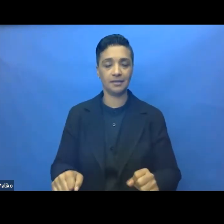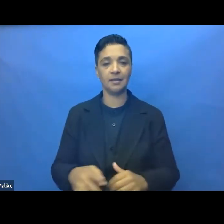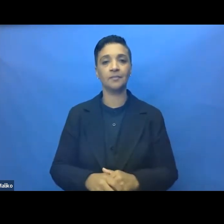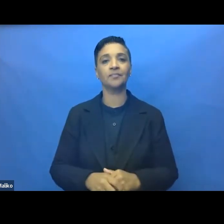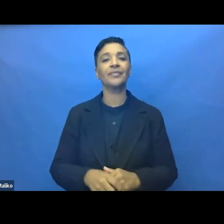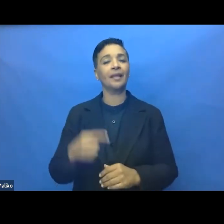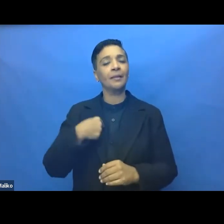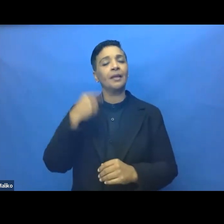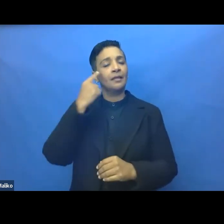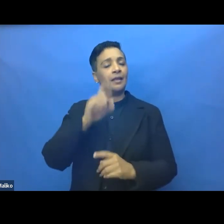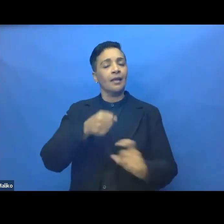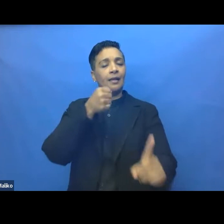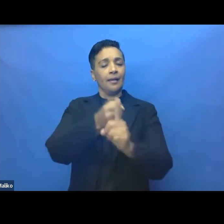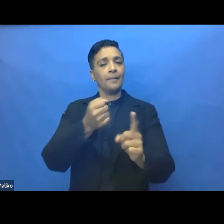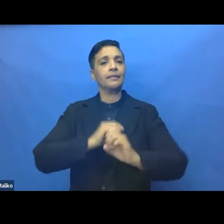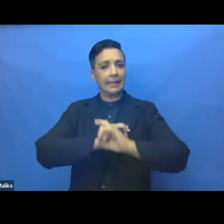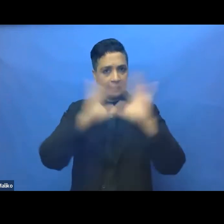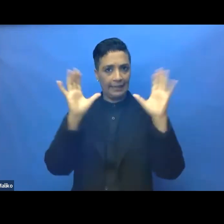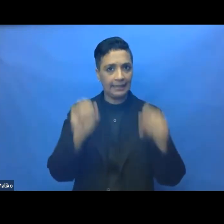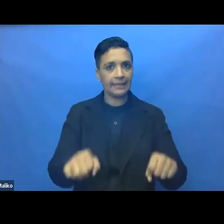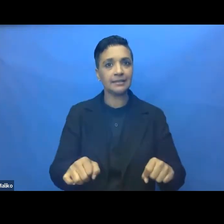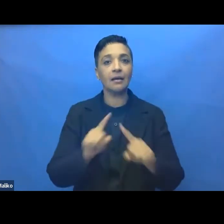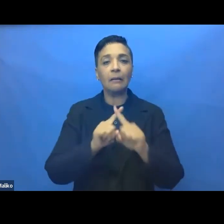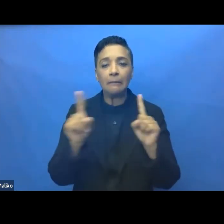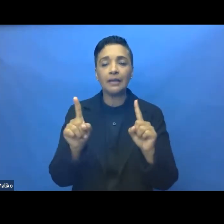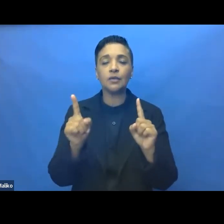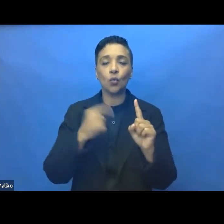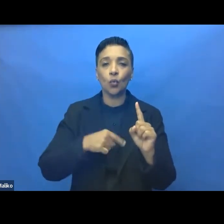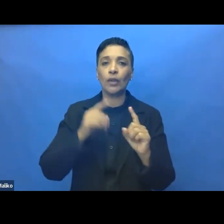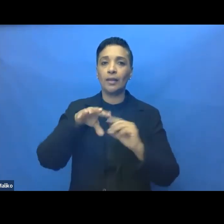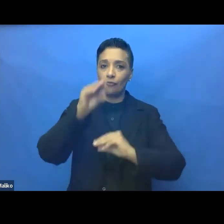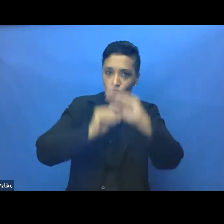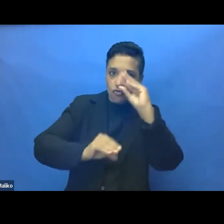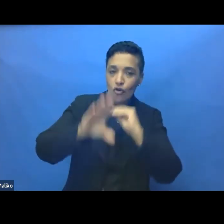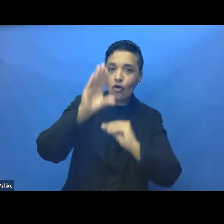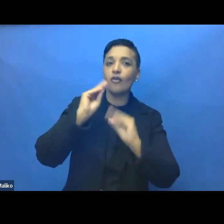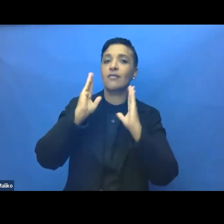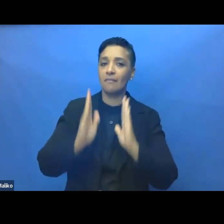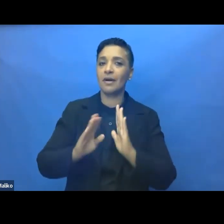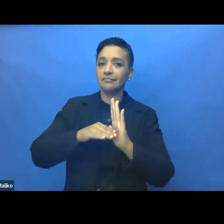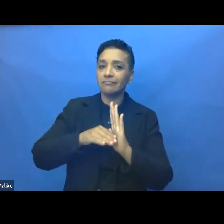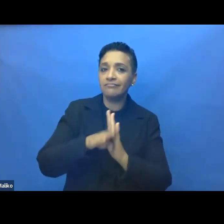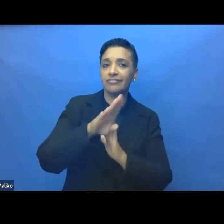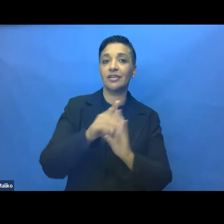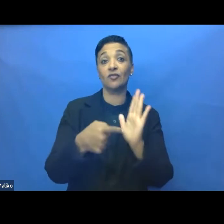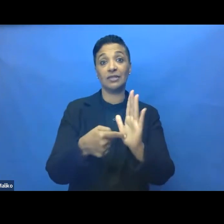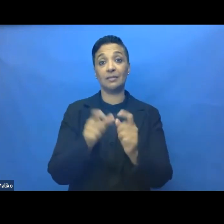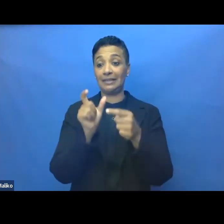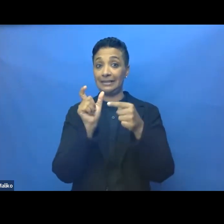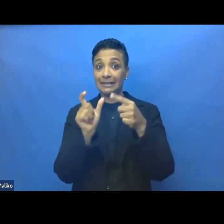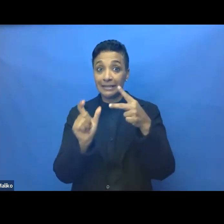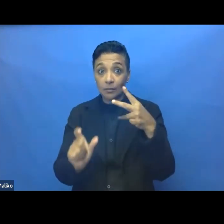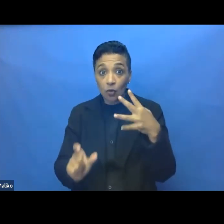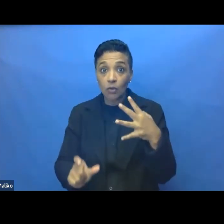et mondial. L'impact est clair, mais il y a une